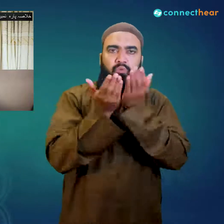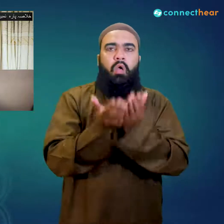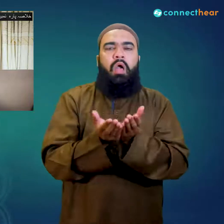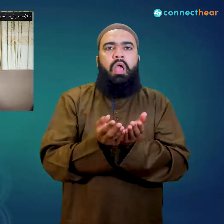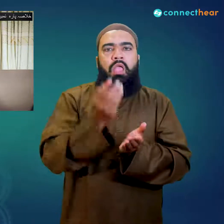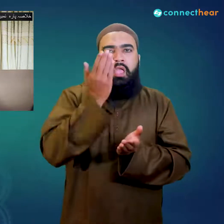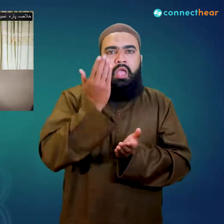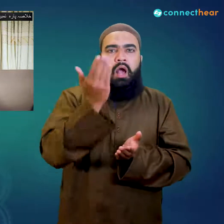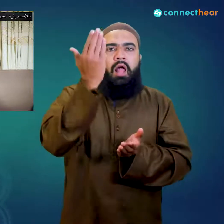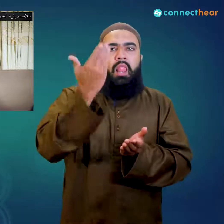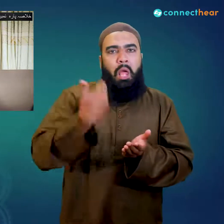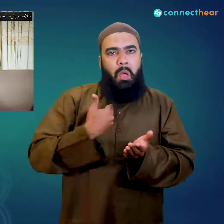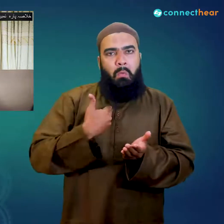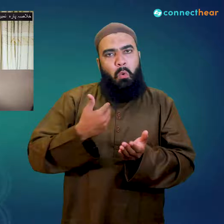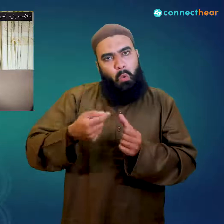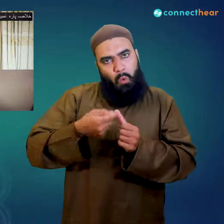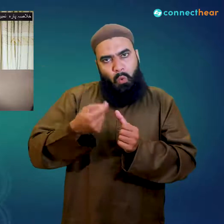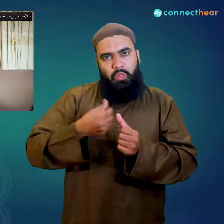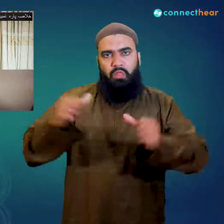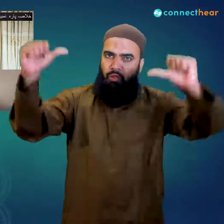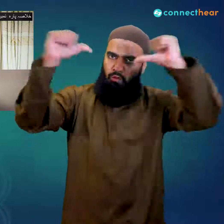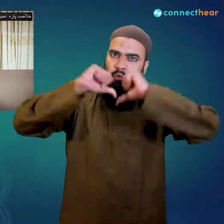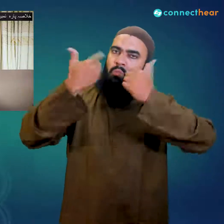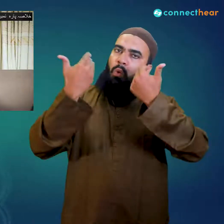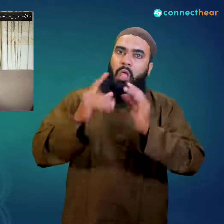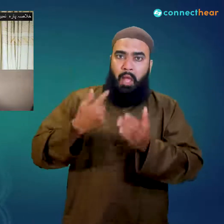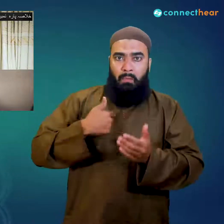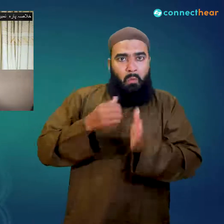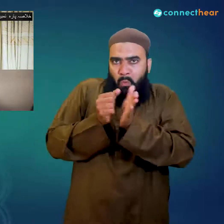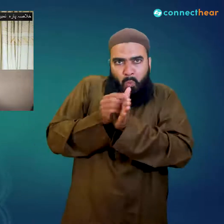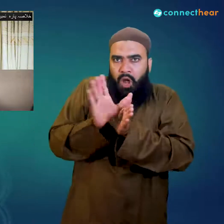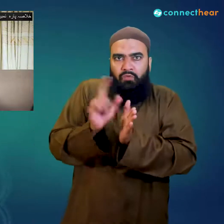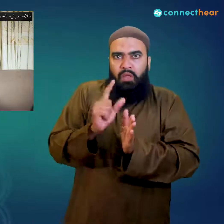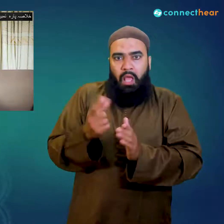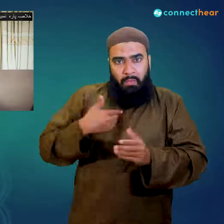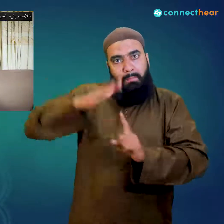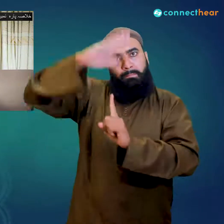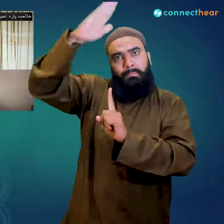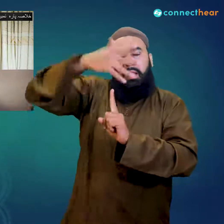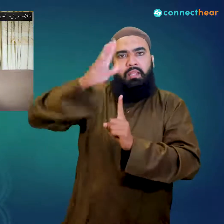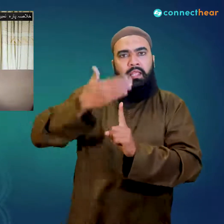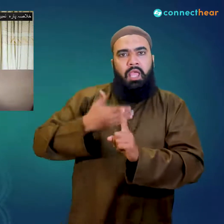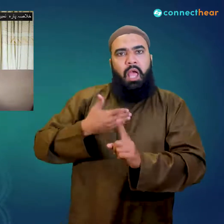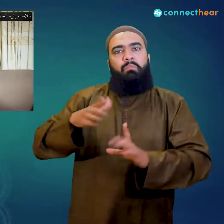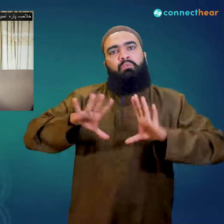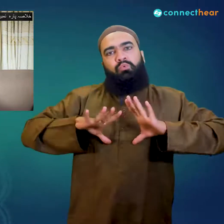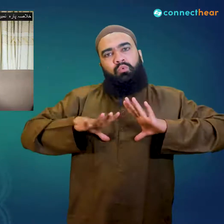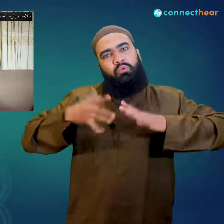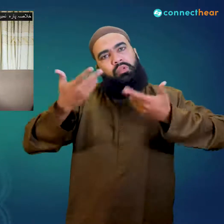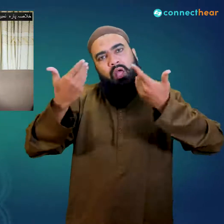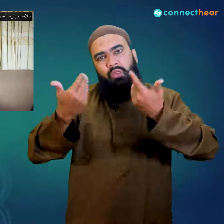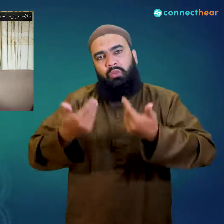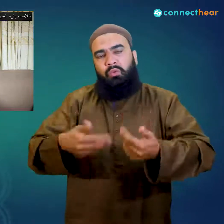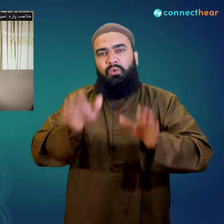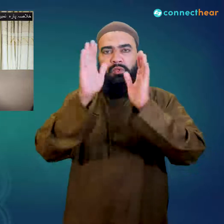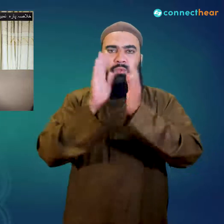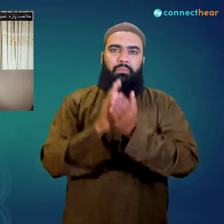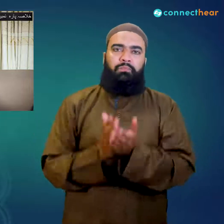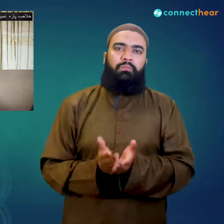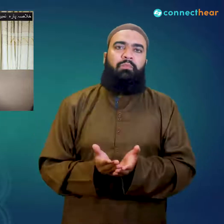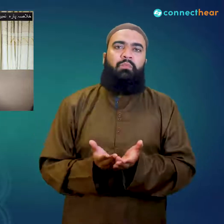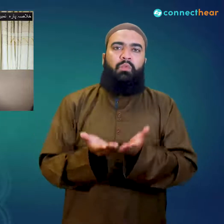لیا، اور اگر تو نے ہماری مغفرت نہ کی اور ہم پر رحم نہ کیا، تو ہم خسارہ پانے والوں میں شامل ہوں